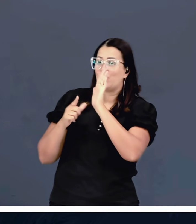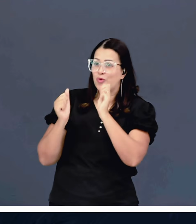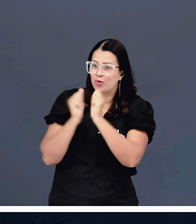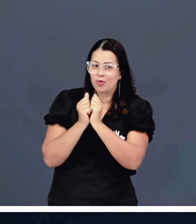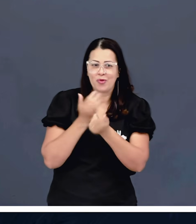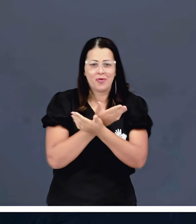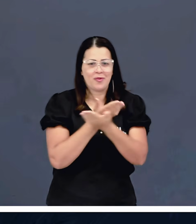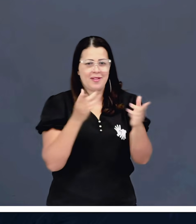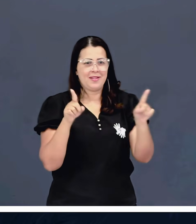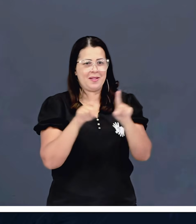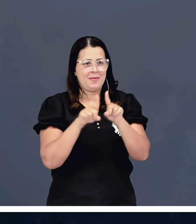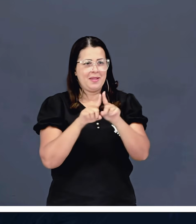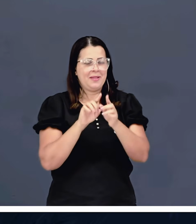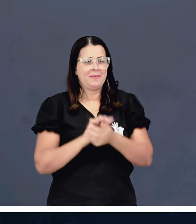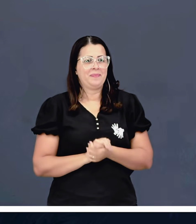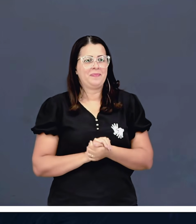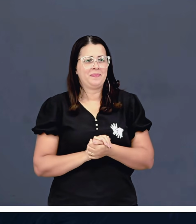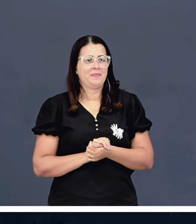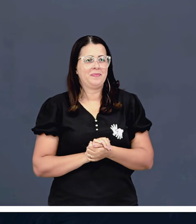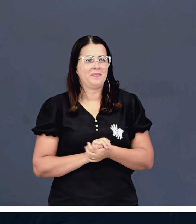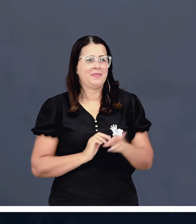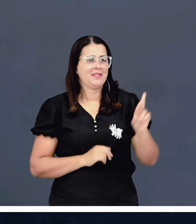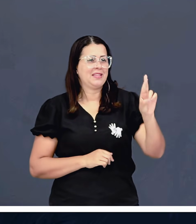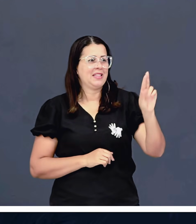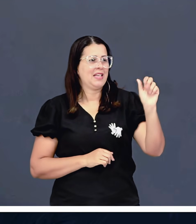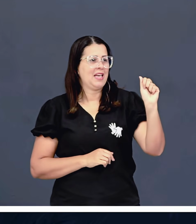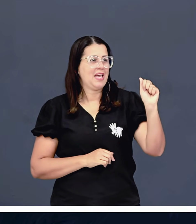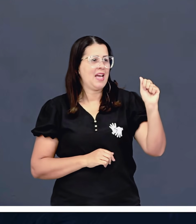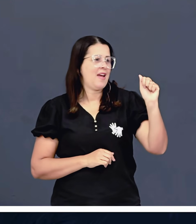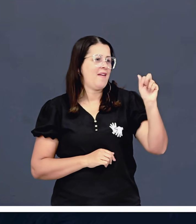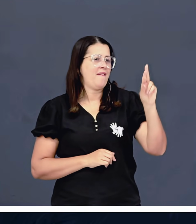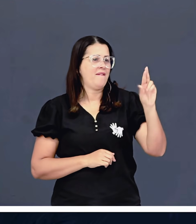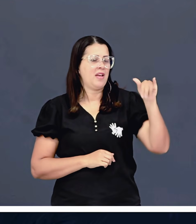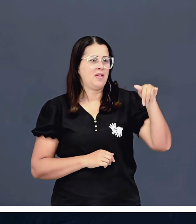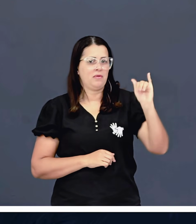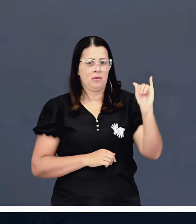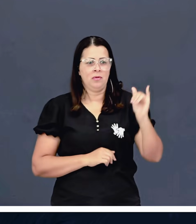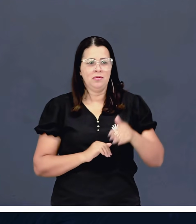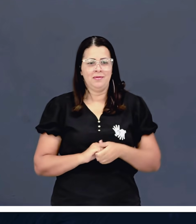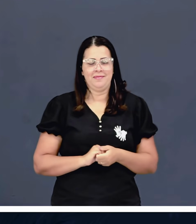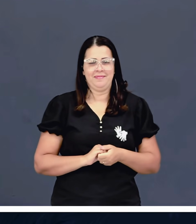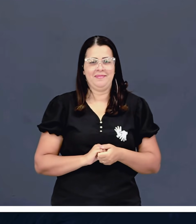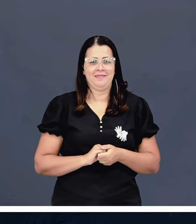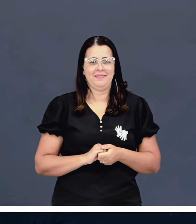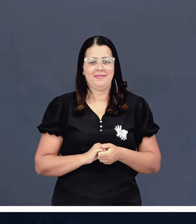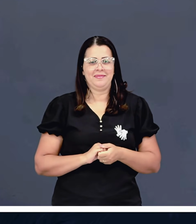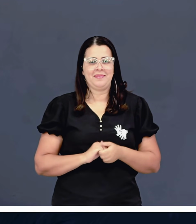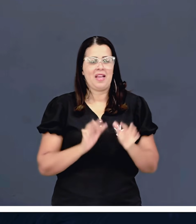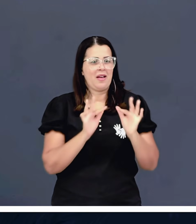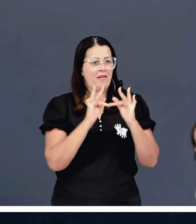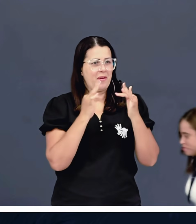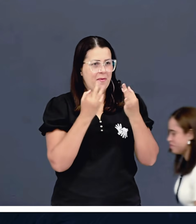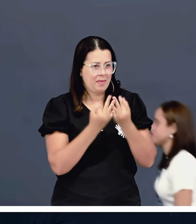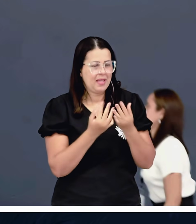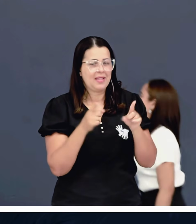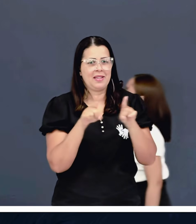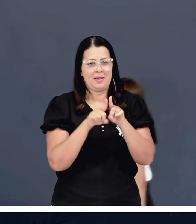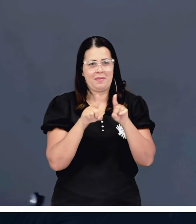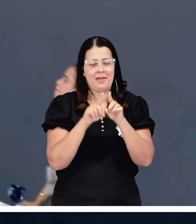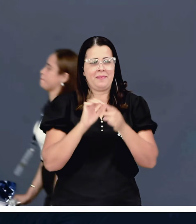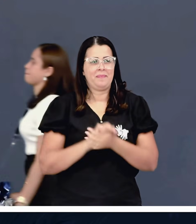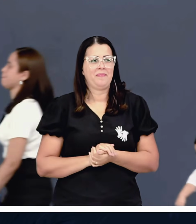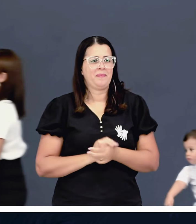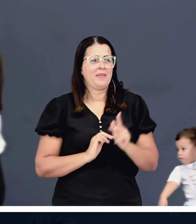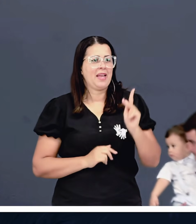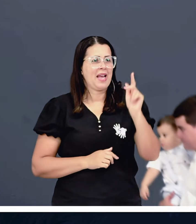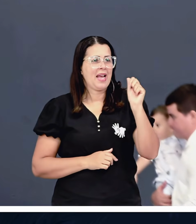igreja, o Ravi Menseger Schuster. Os pais do Ravi são a